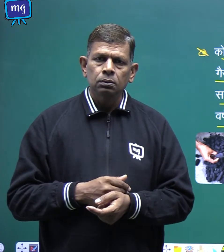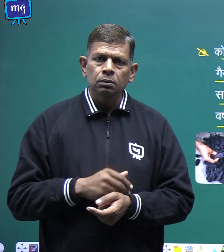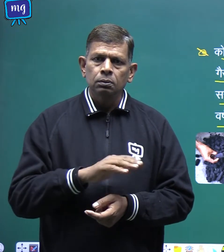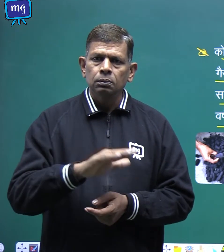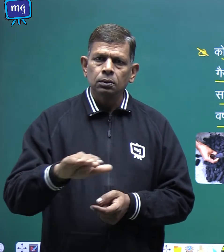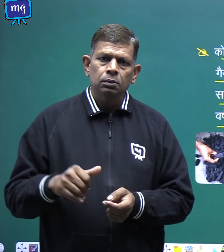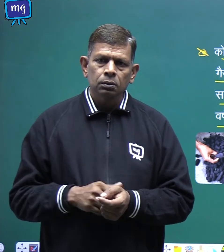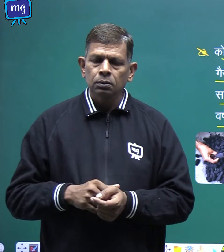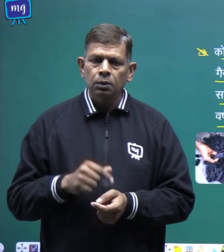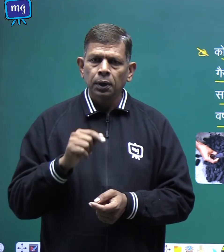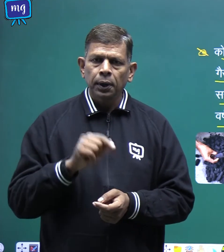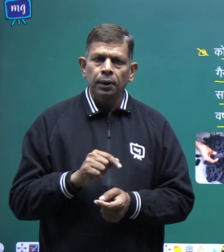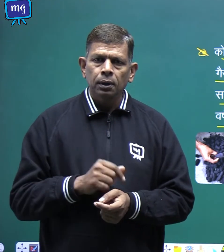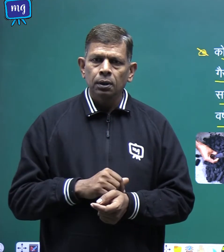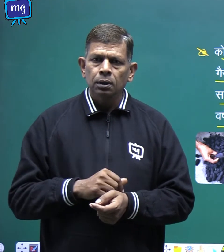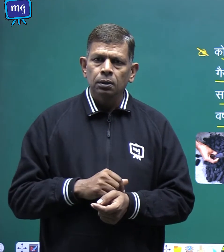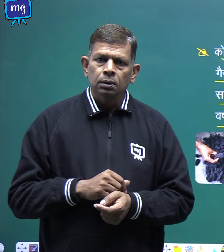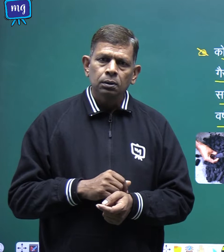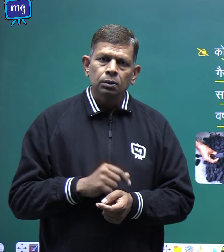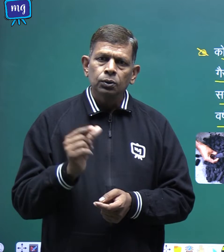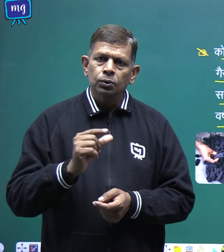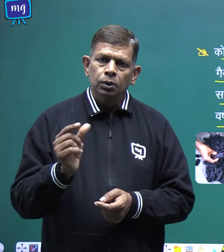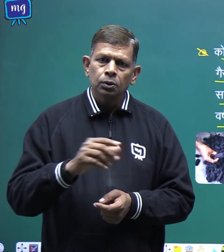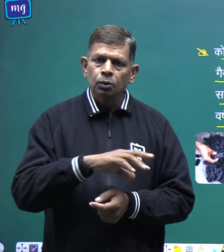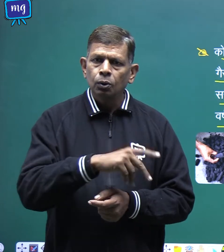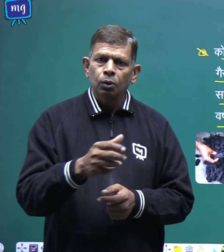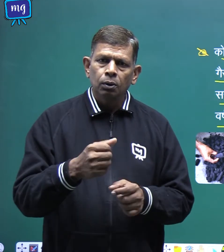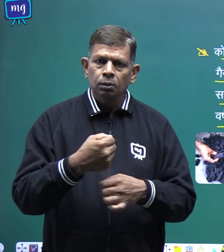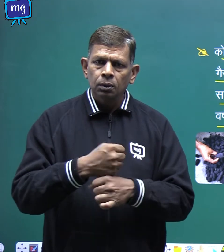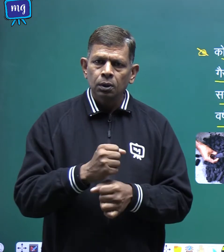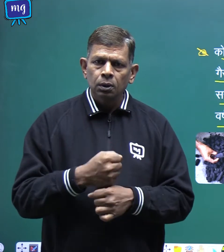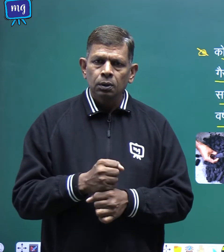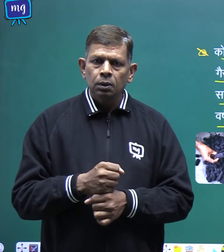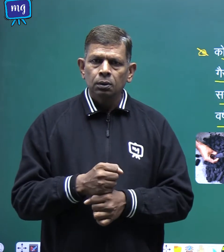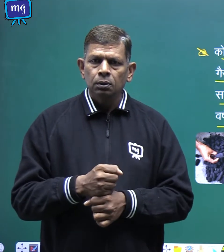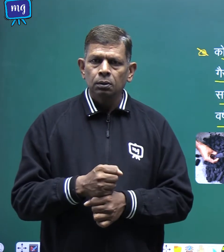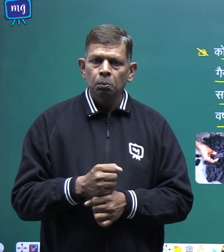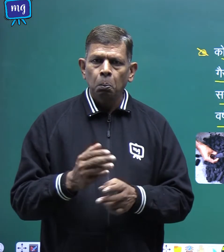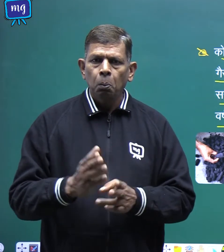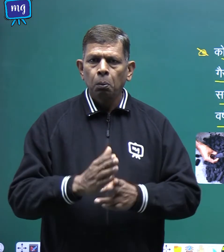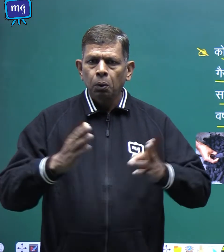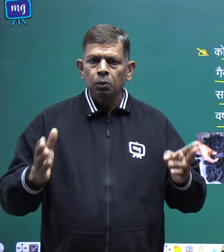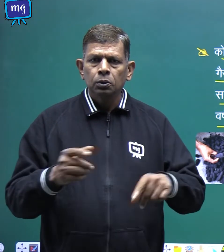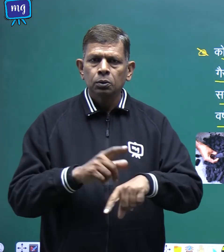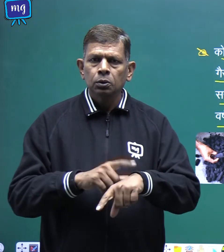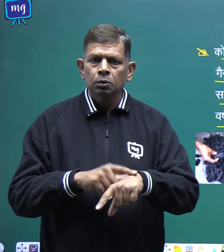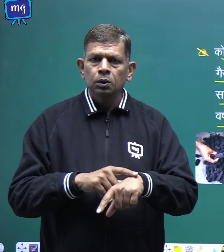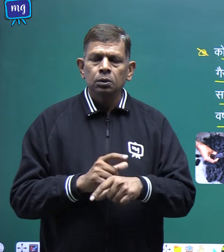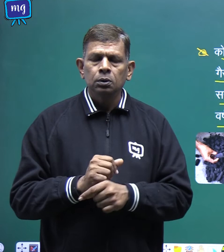बच्चों, इन संसाधनों को बनने में बहुत समय लगता